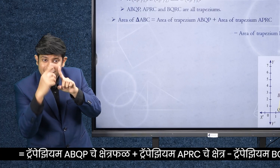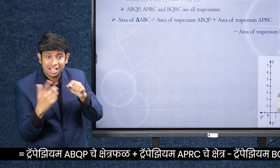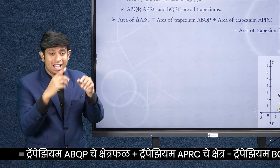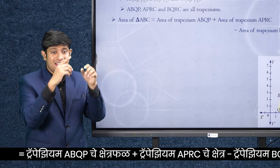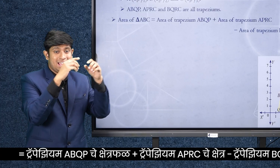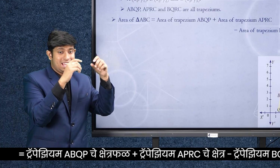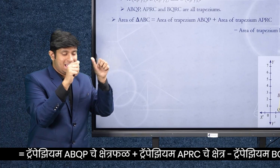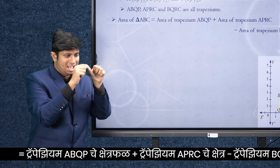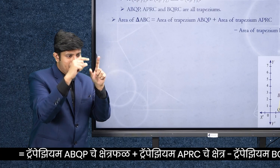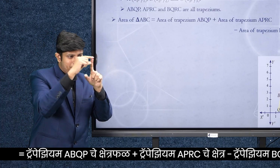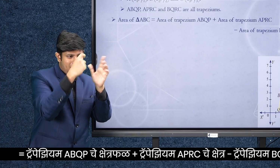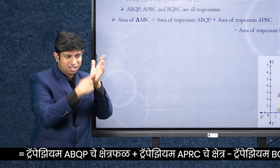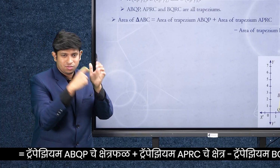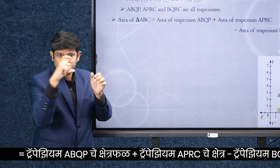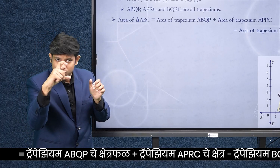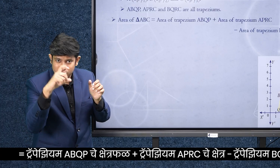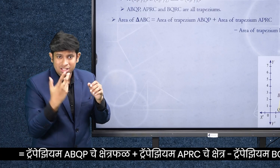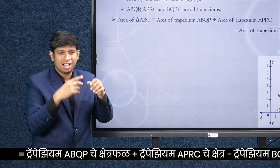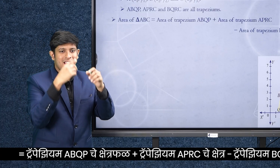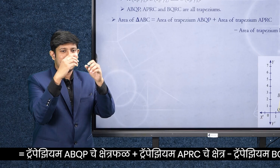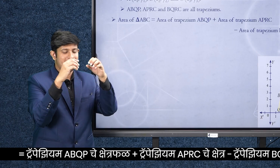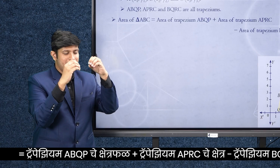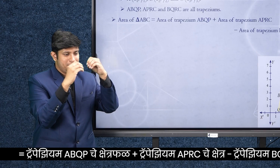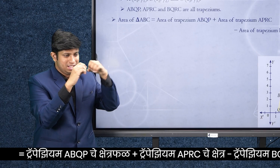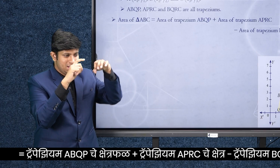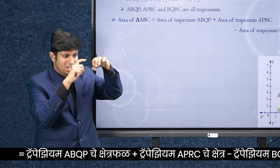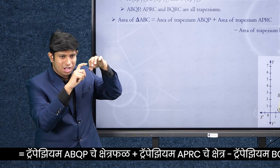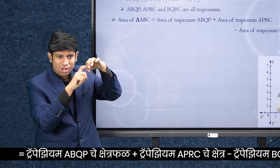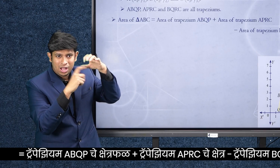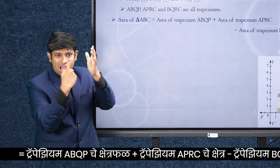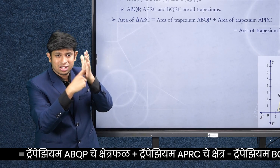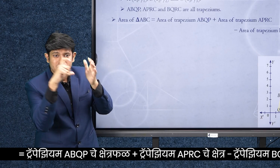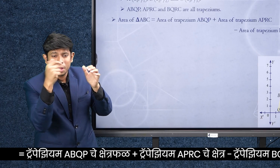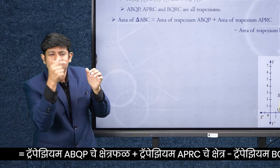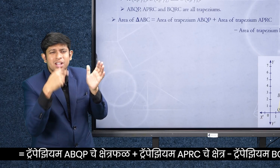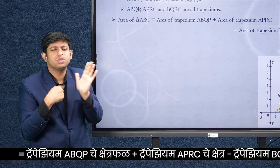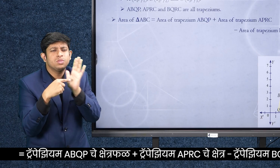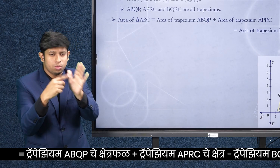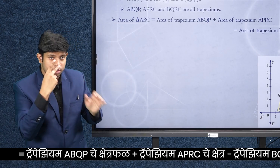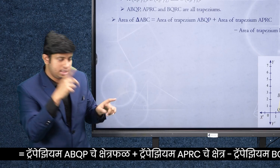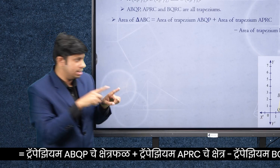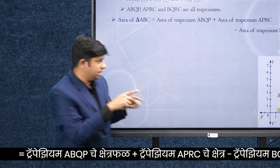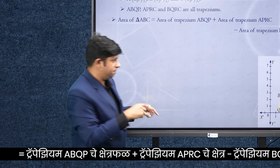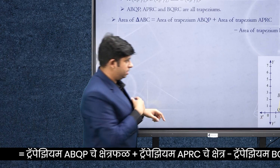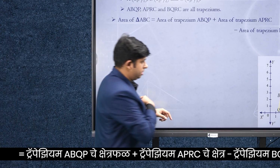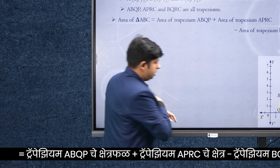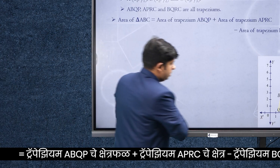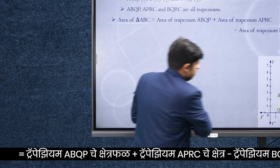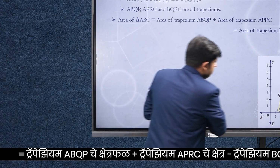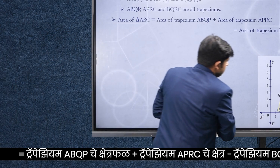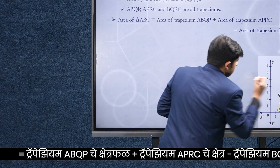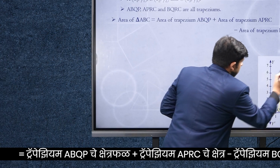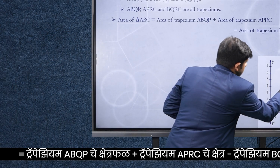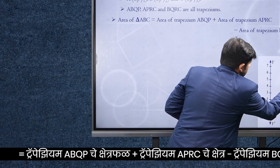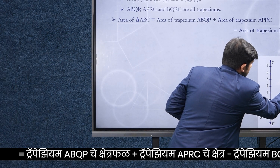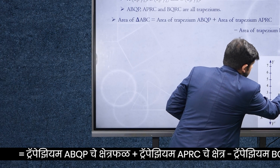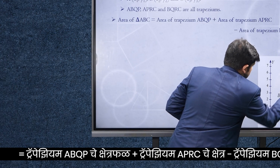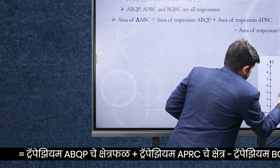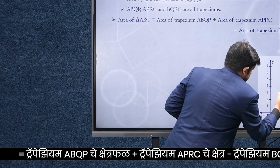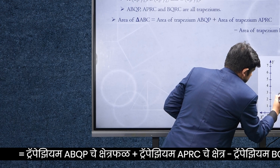ए बी क्यू पी चे क्षेत्रफळ प्लस ट्रेपोझियम ए पी आर सी चे क्षेत्र मायनस ट्रेपोझियम बी क्यू आर सी